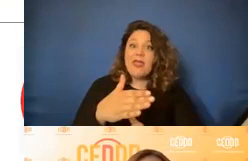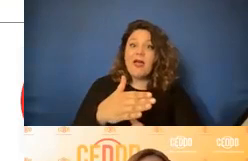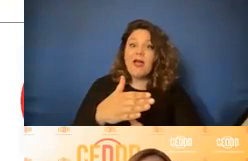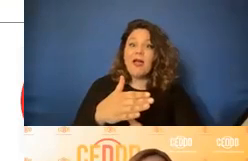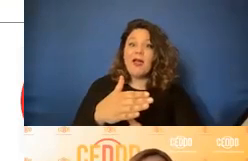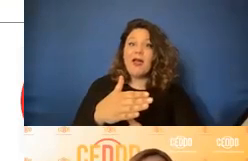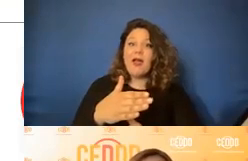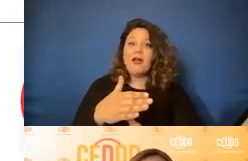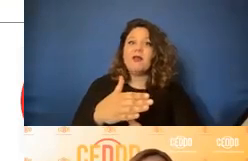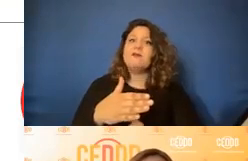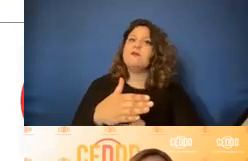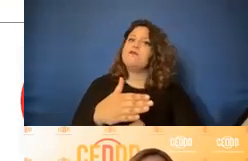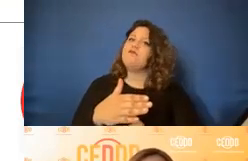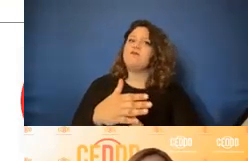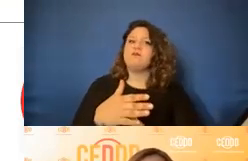están acosados en un